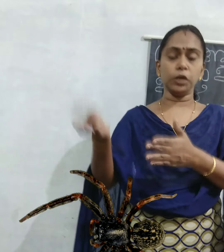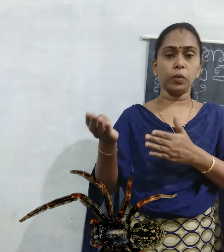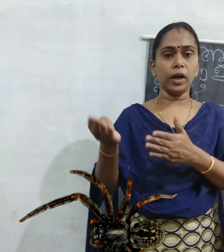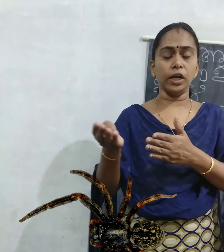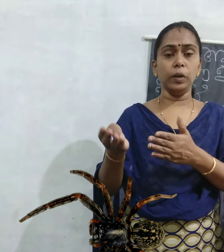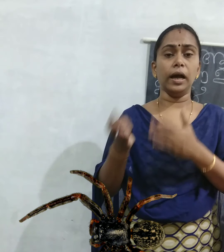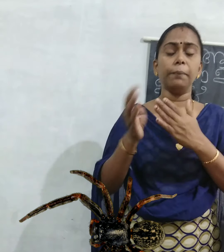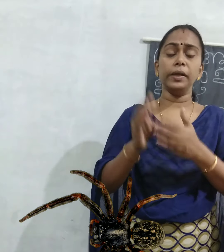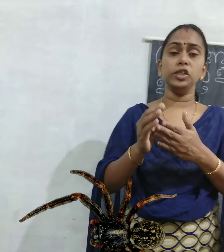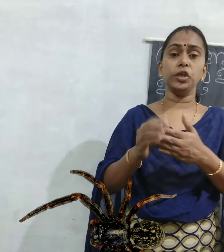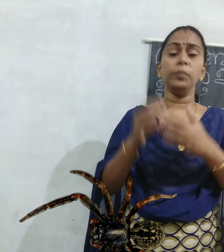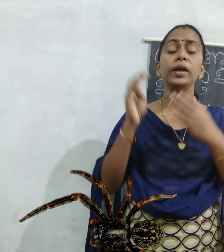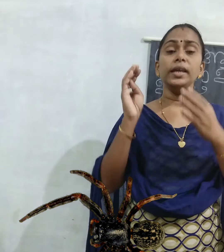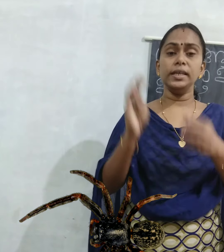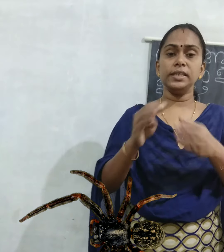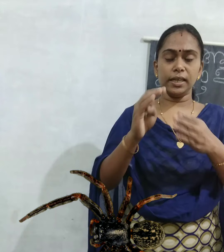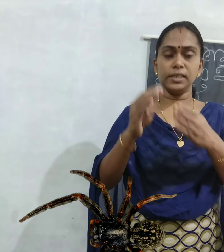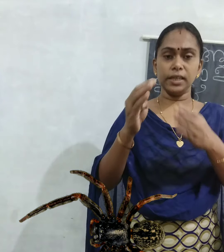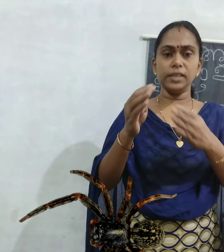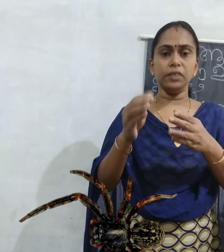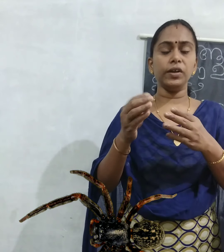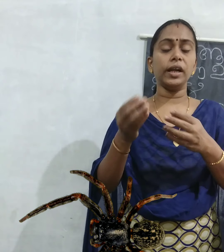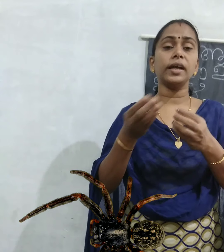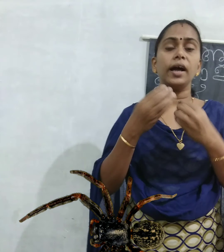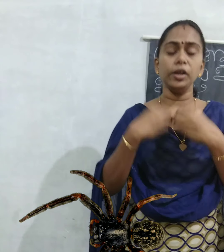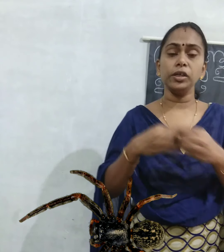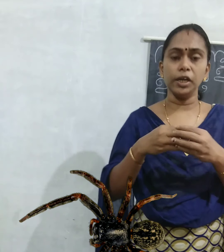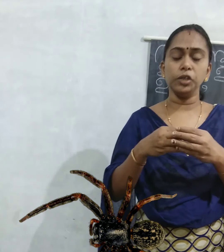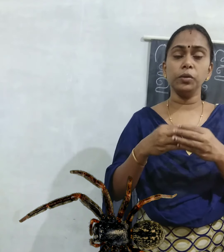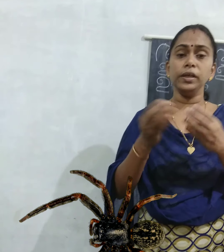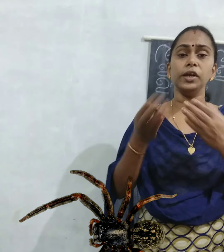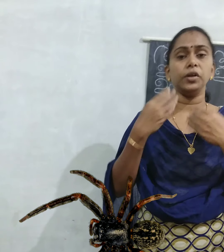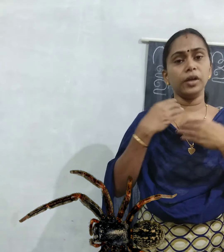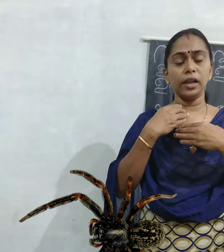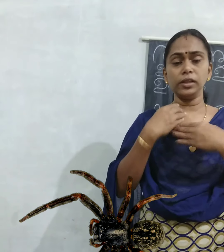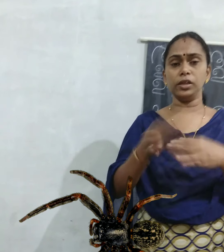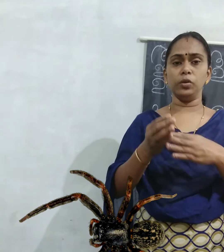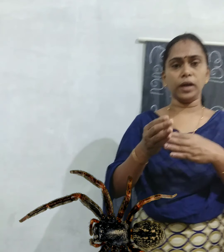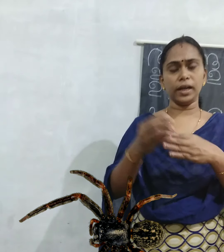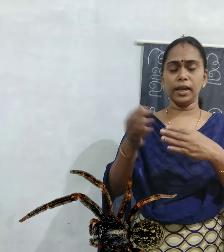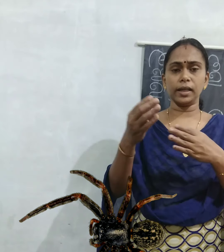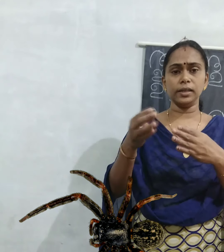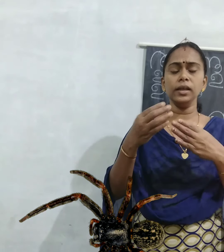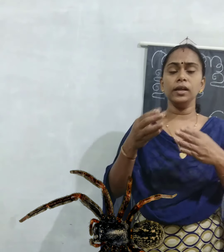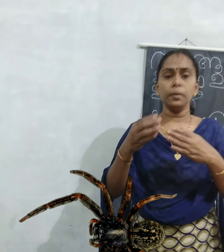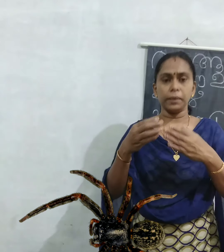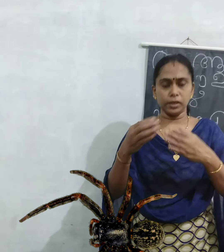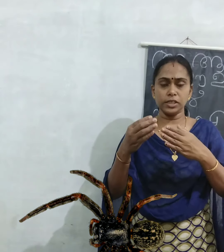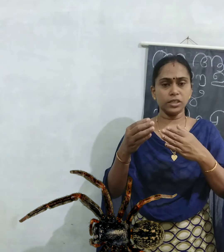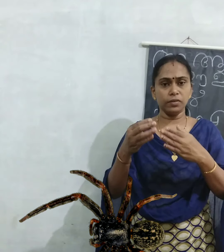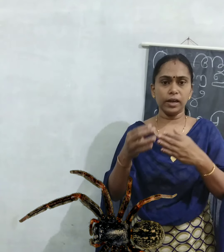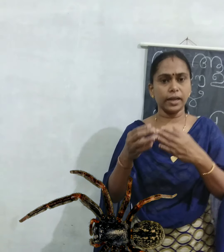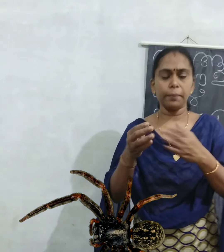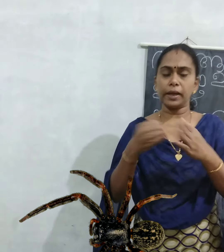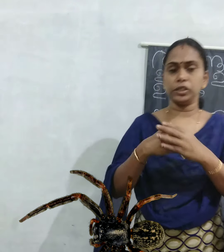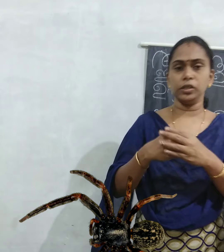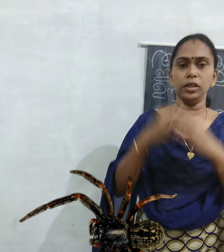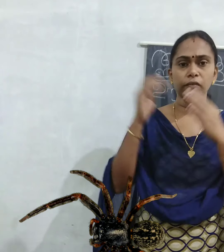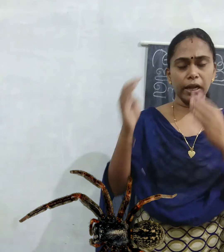പോകാൻ കഴിയില്ല. അപ്പൊ എന്ത് ചെയ്യും, ഈ ചെറിയ ചെറിയ ജീവികളൊക്കെ ആര് കഴിക്കും, ഈ എട്ടുകാലി തിന്നും. അങ്ങനെയാണ് അത് മറ്റുള്ള ജീവികളെയൊക്കെ ഭക്ഷിക്കുന്നത്. ഈ വലയുടെ